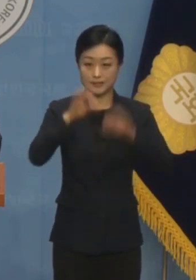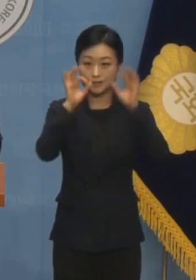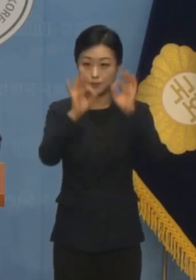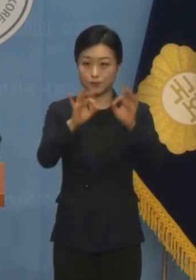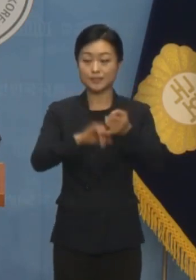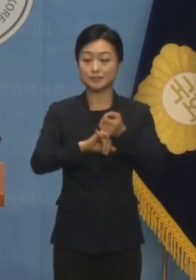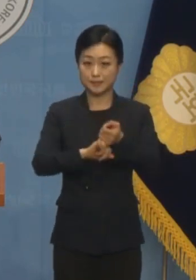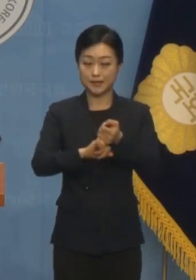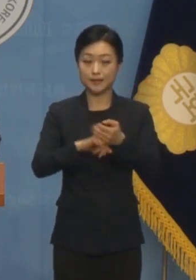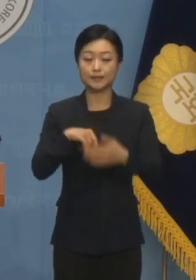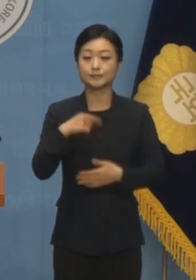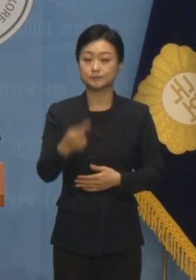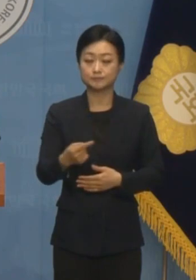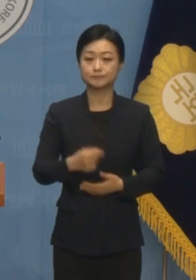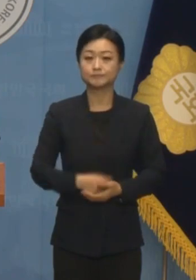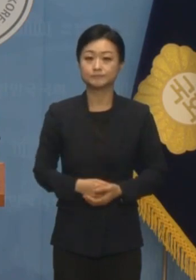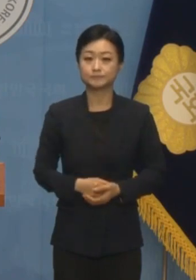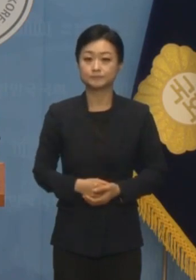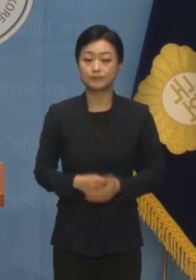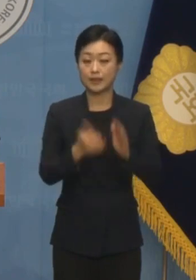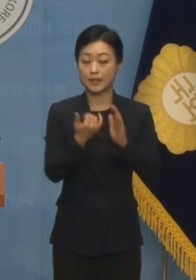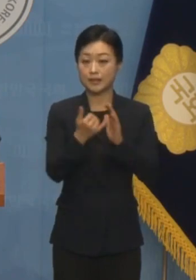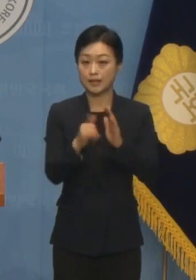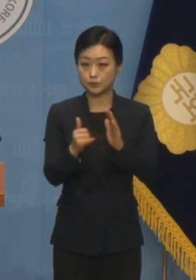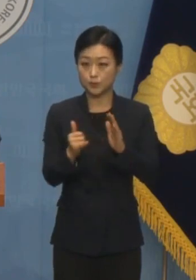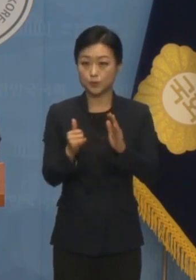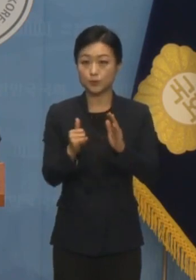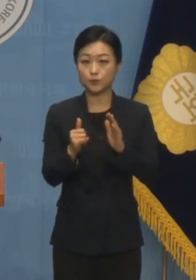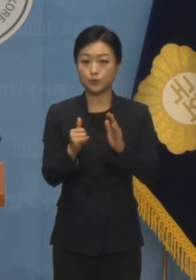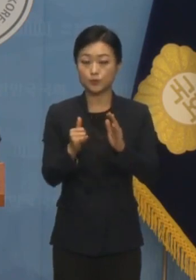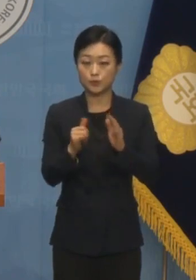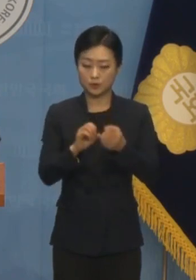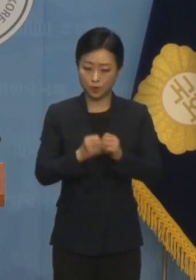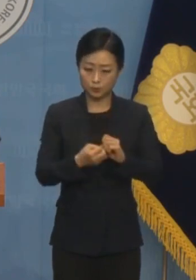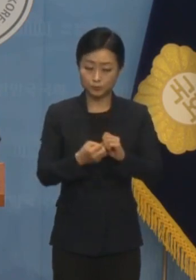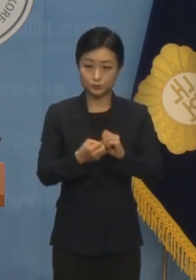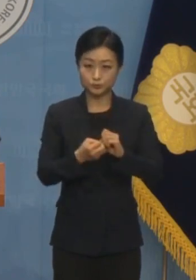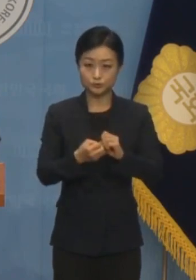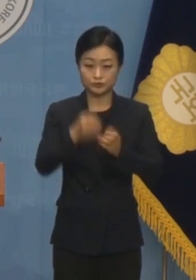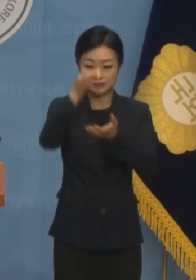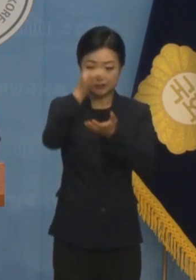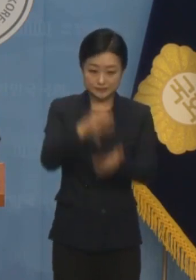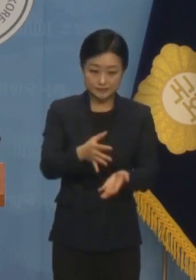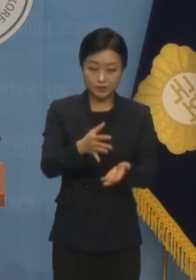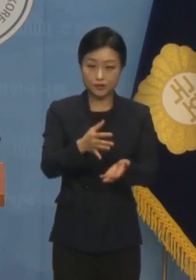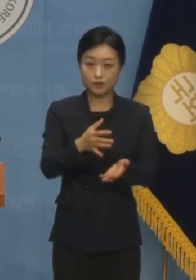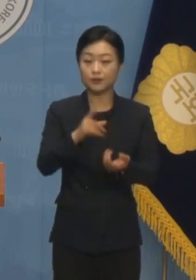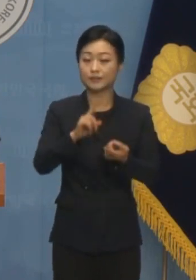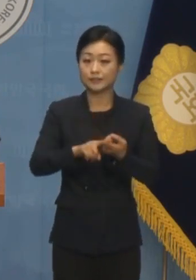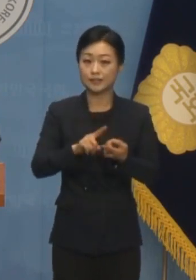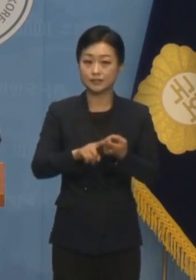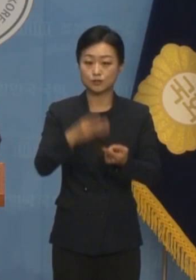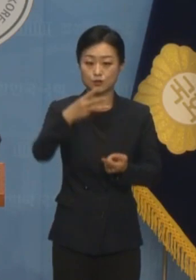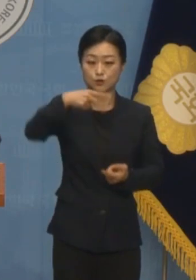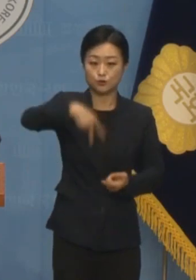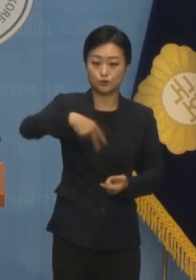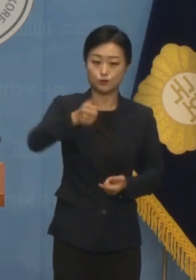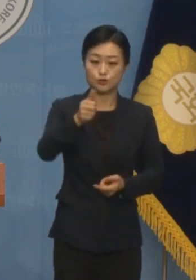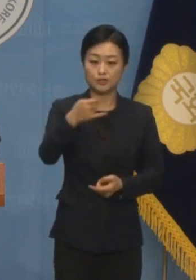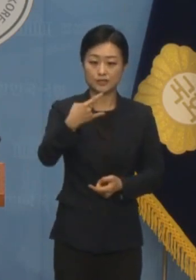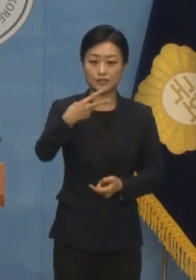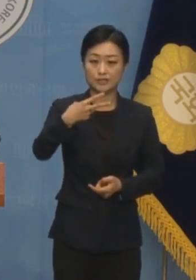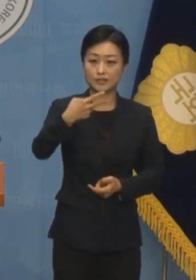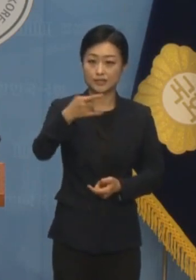이어서 바로 하겠습니다. 가족 꼼수 증여 의혹 류희림 방심위원장의 즉각